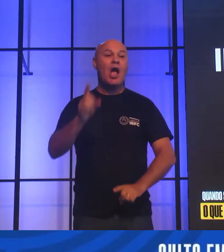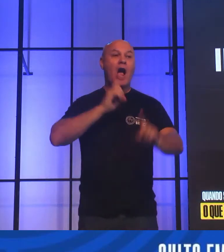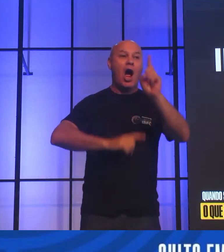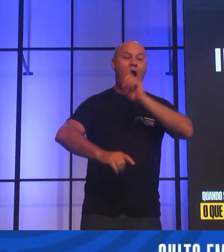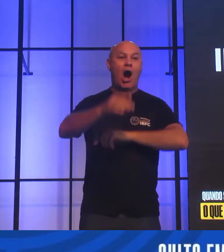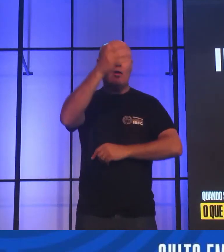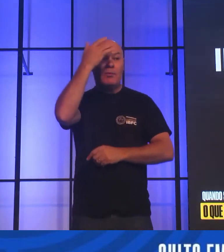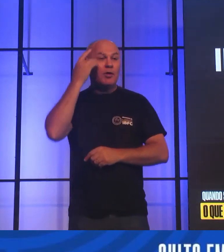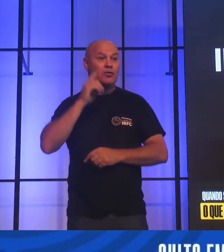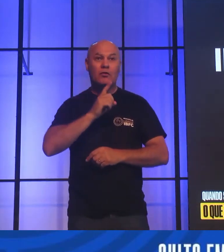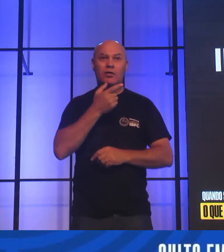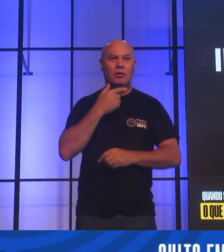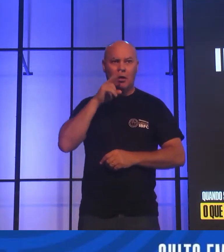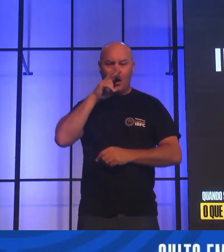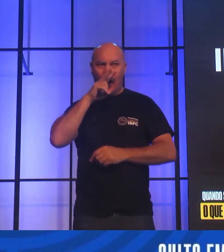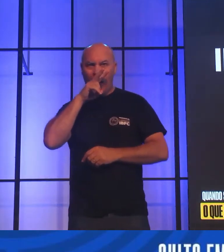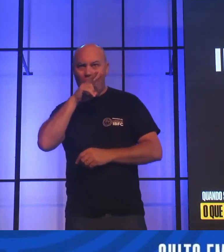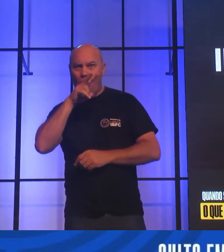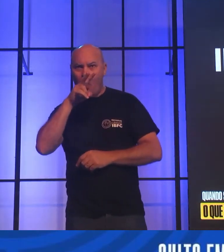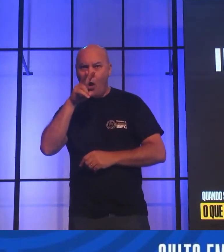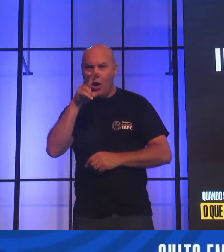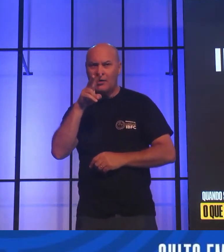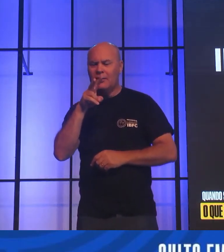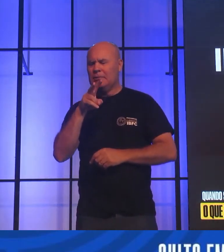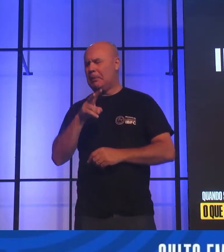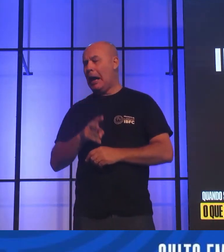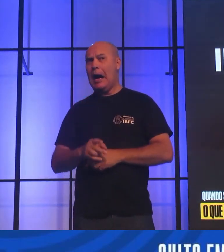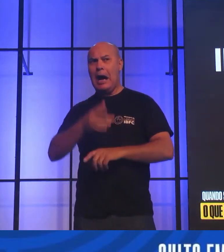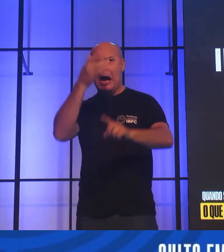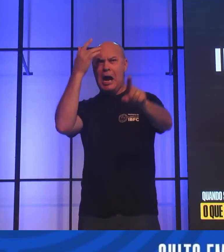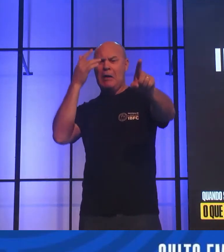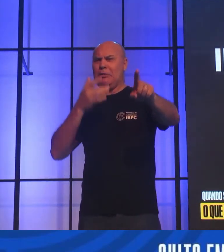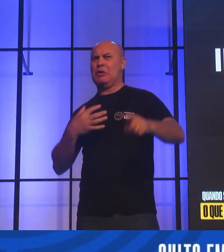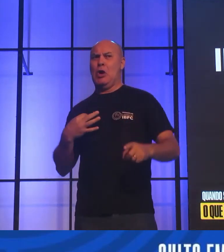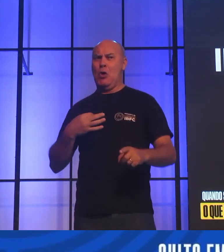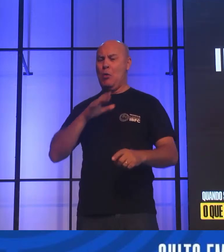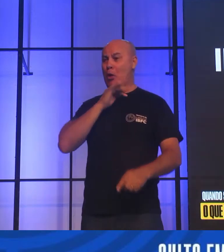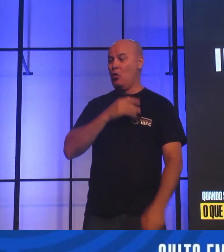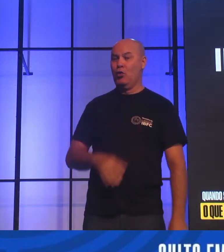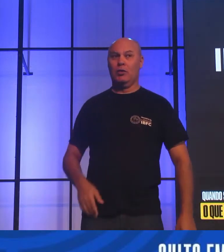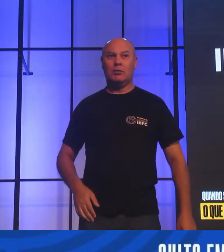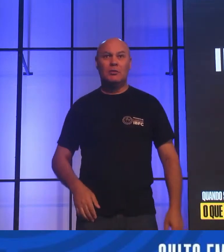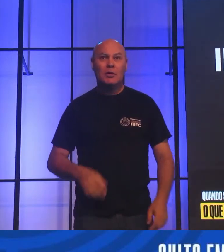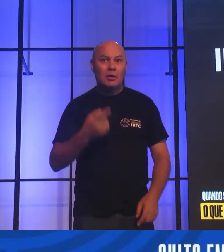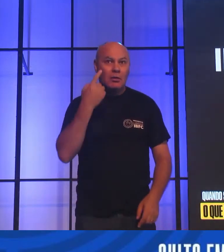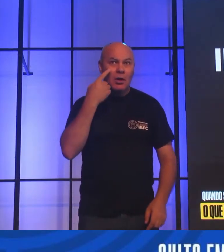se comportar, o jeito dela caminhar, o jeito dela sentar já te irrita.